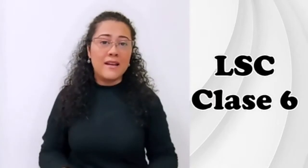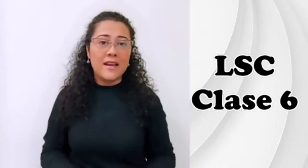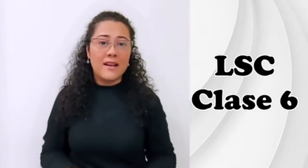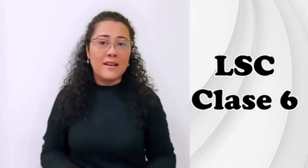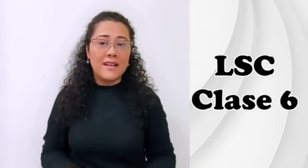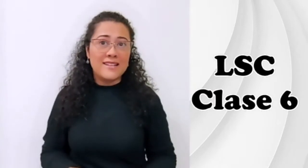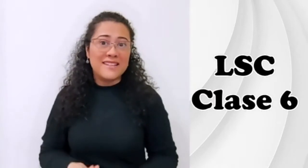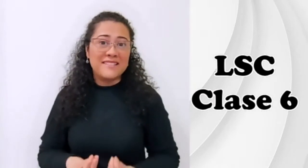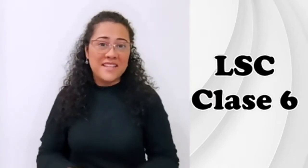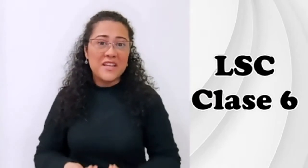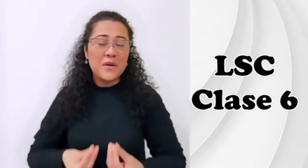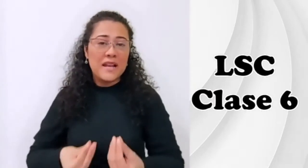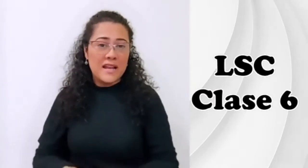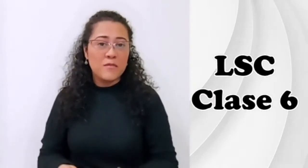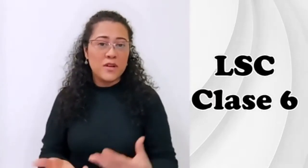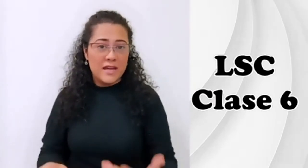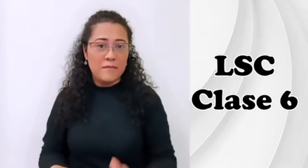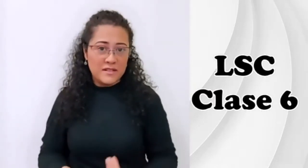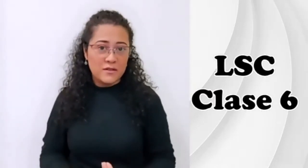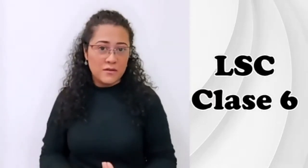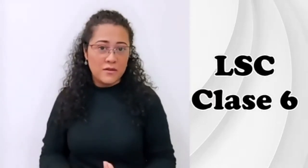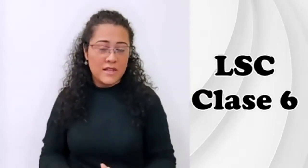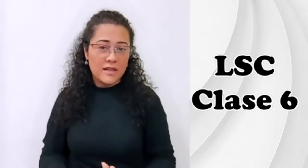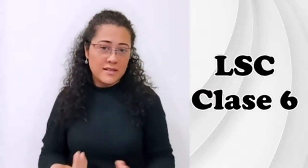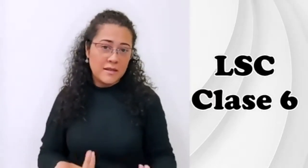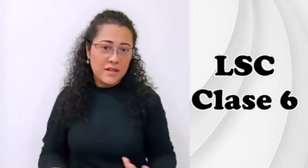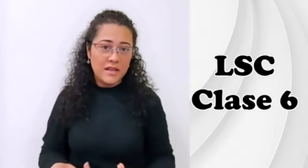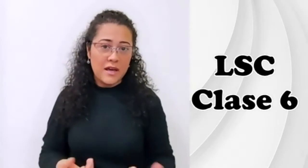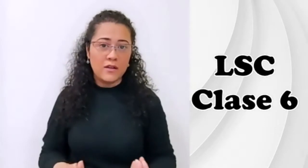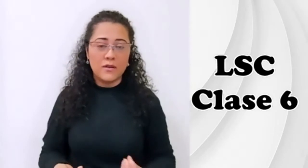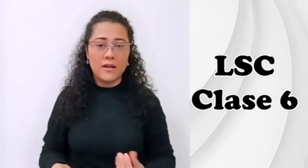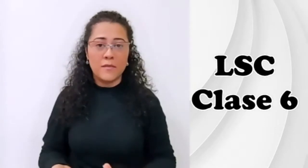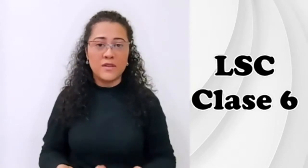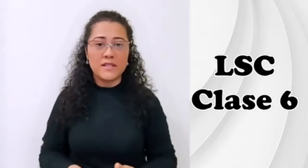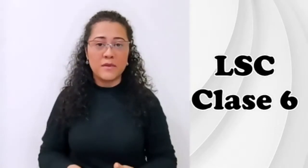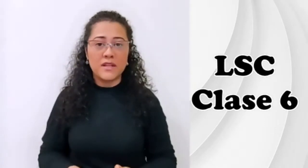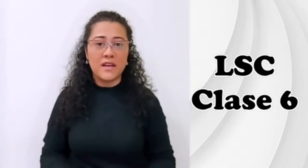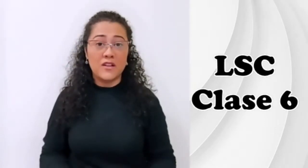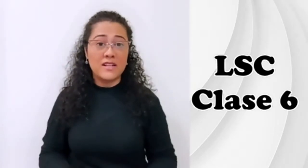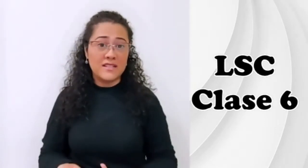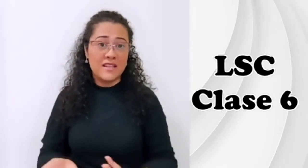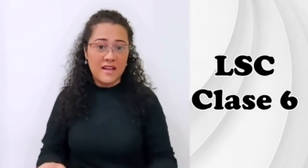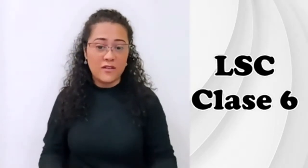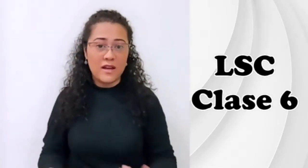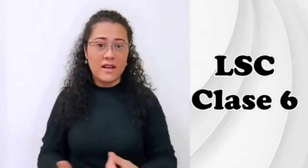darle el sentido, el ánimo que el pastor que esté predicando o que el hermano que esté predicando le esté dando a